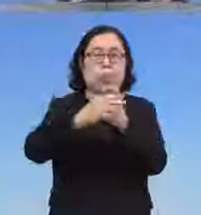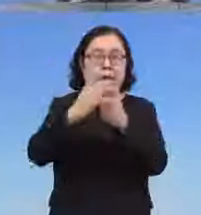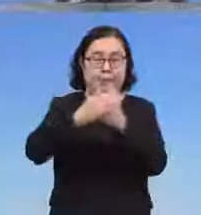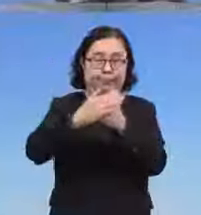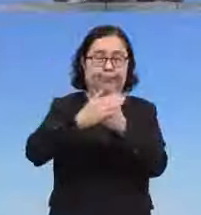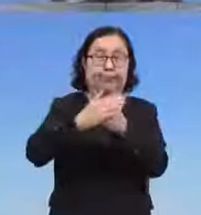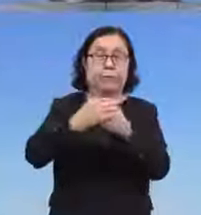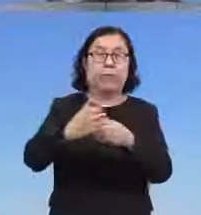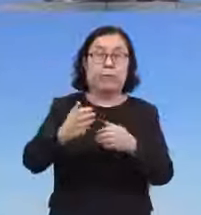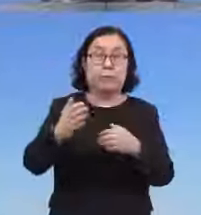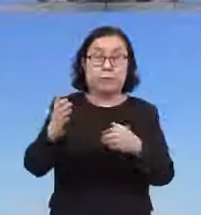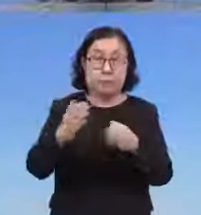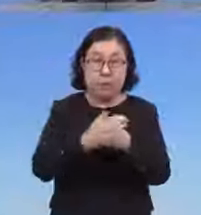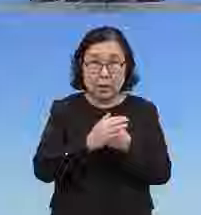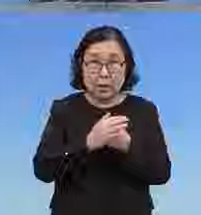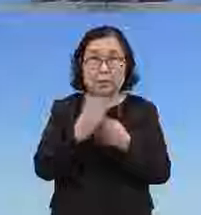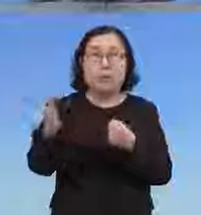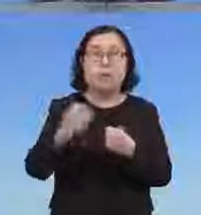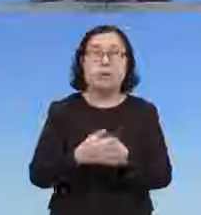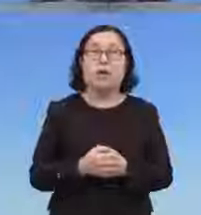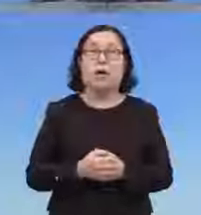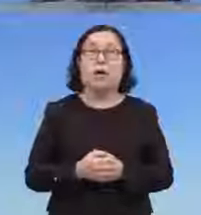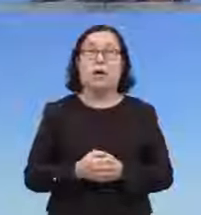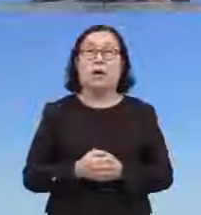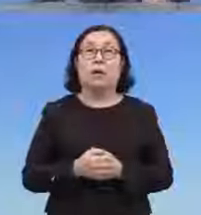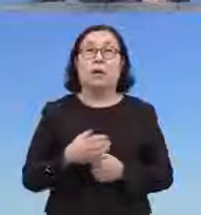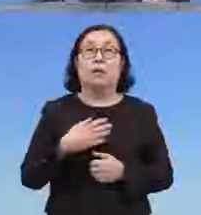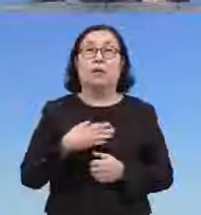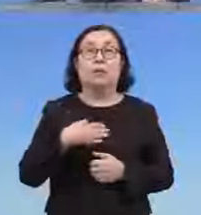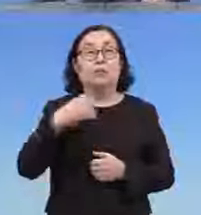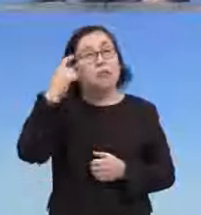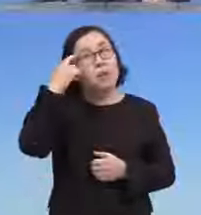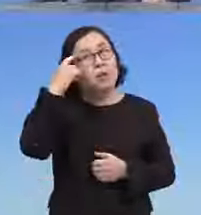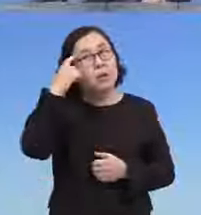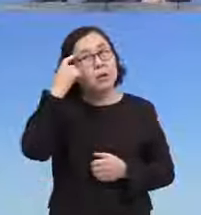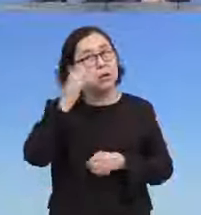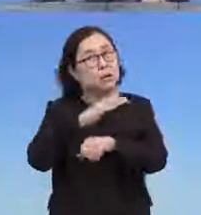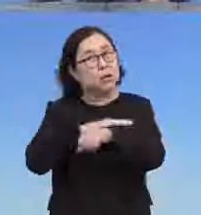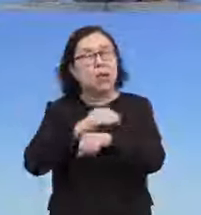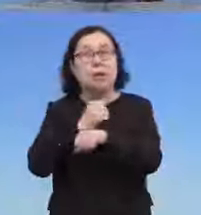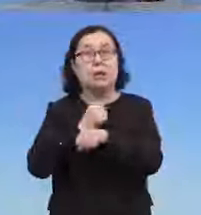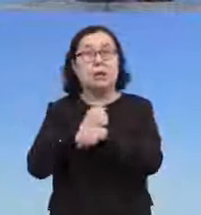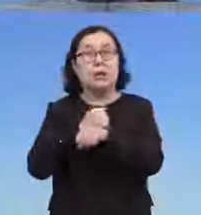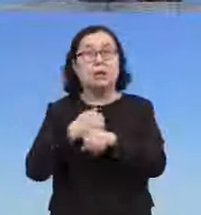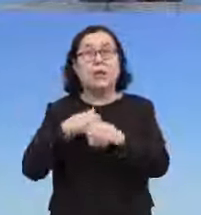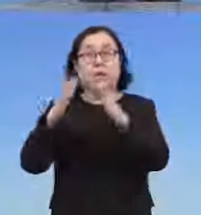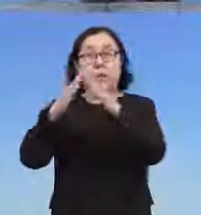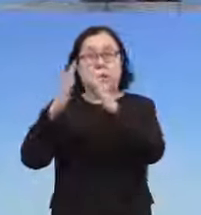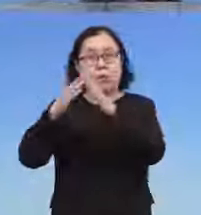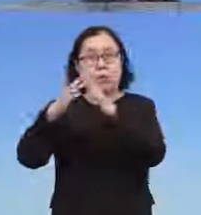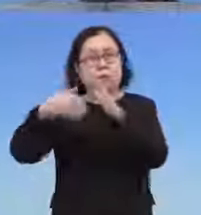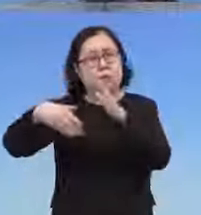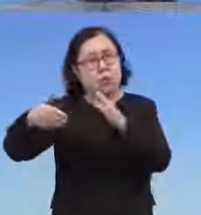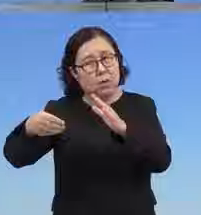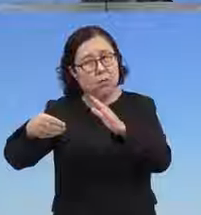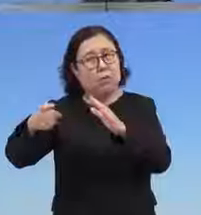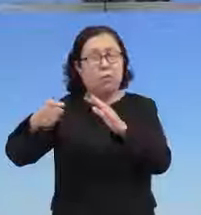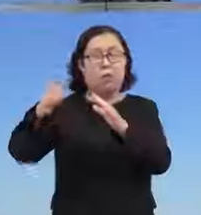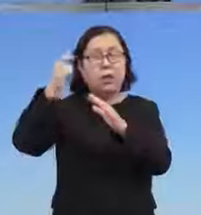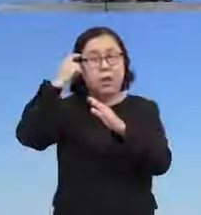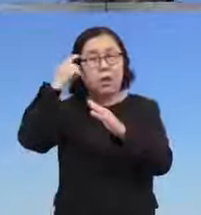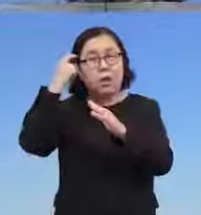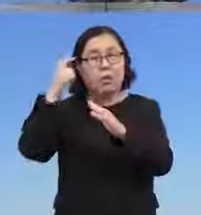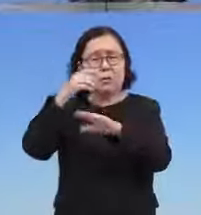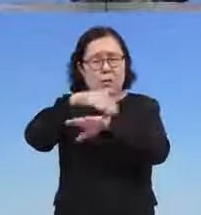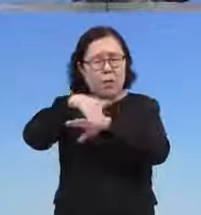이렇게 할 수 없습니다. 저도 머리 잘 굴리는 사람이거든요. 한국에 나갈 대책 집 얻어놓고 그래야만